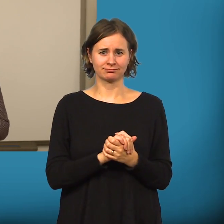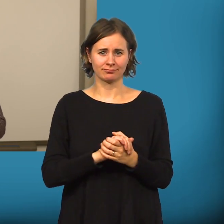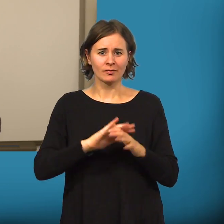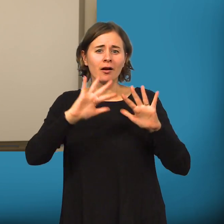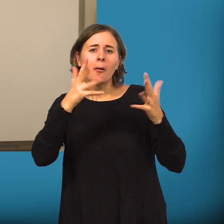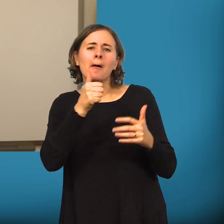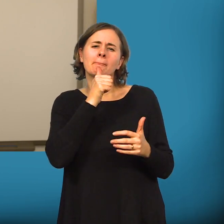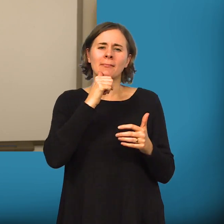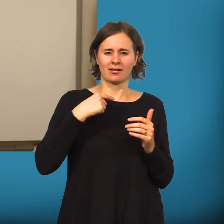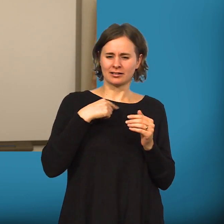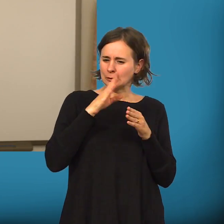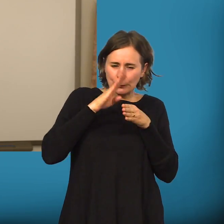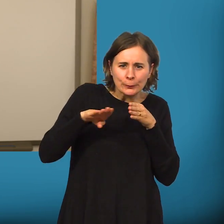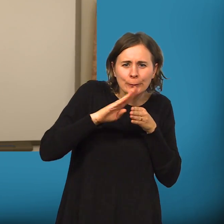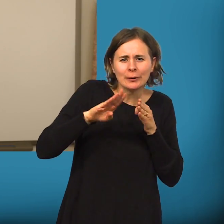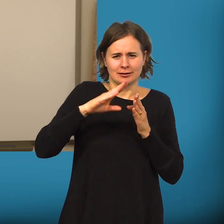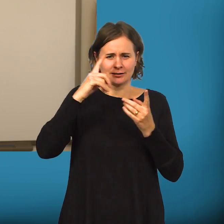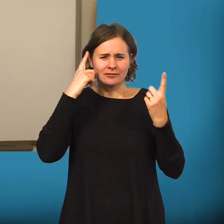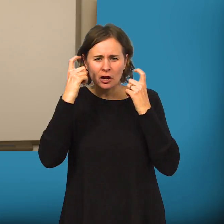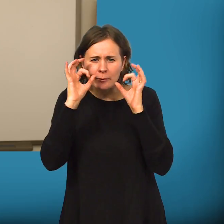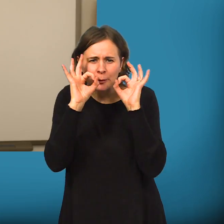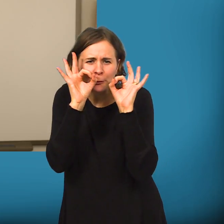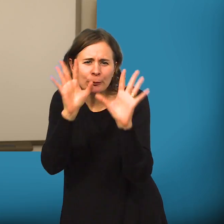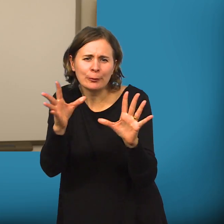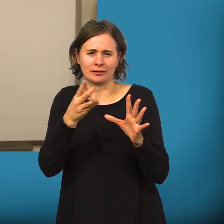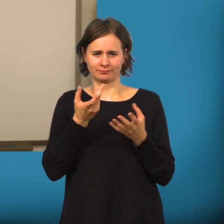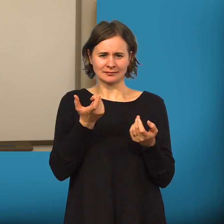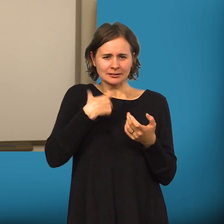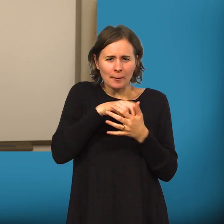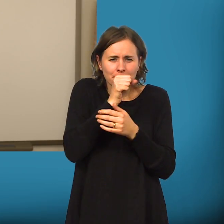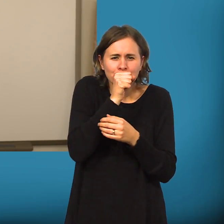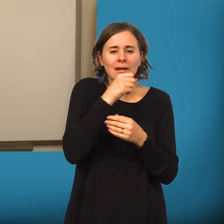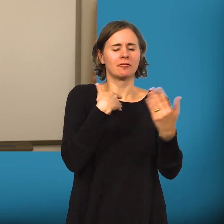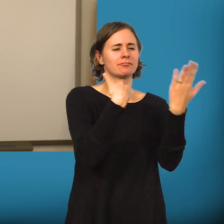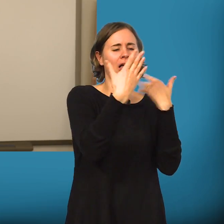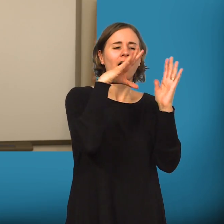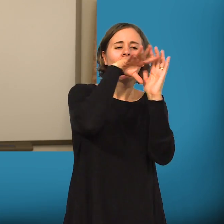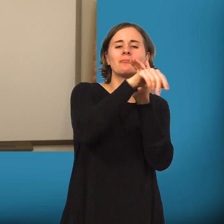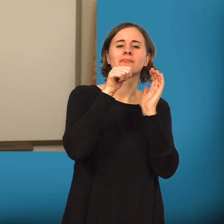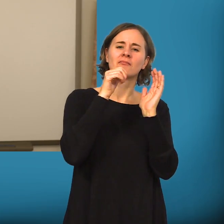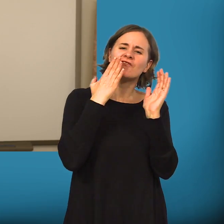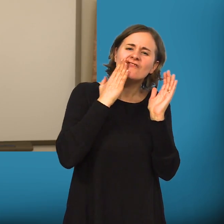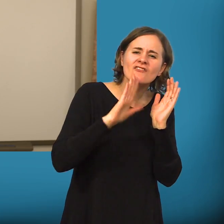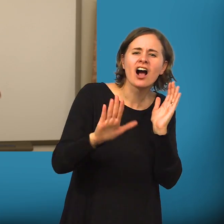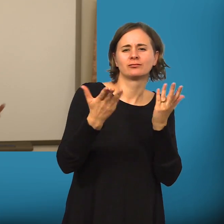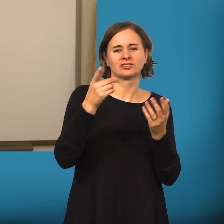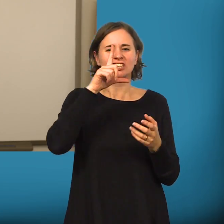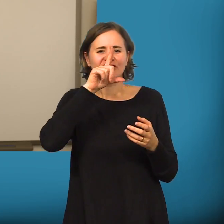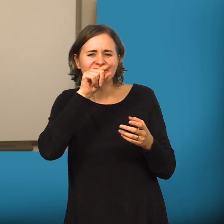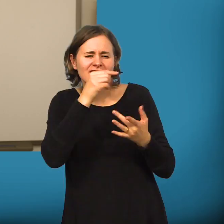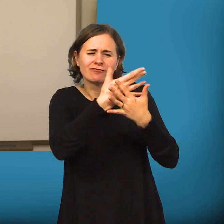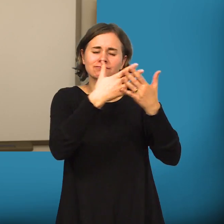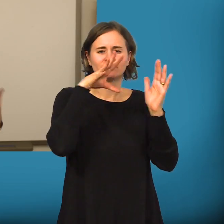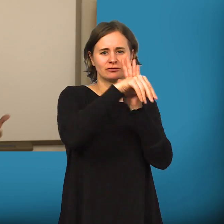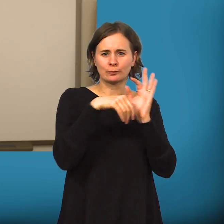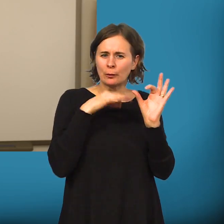tą informaciją iš tavęs išgaus. Taip, kad tikėtis, kad aš viskas slepiu, visą informaciją